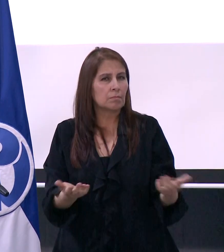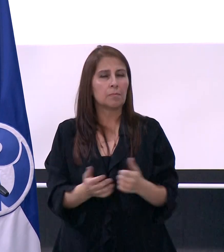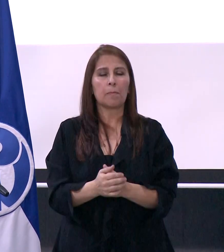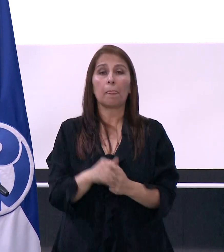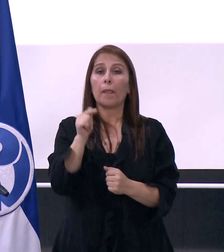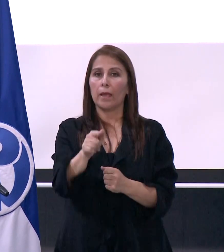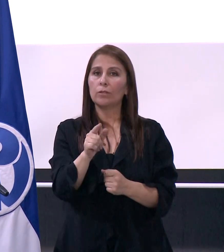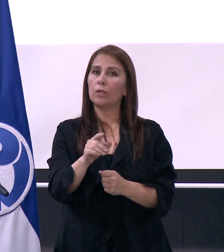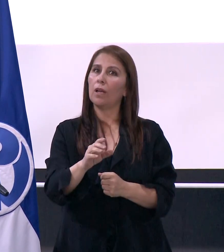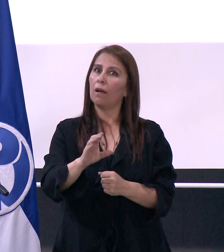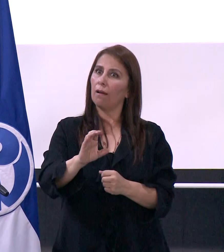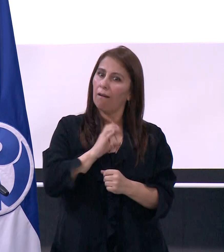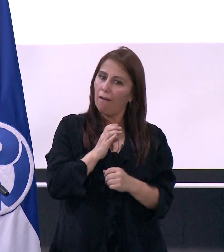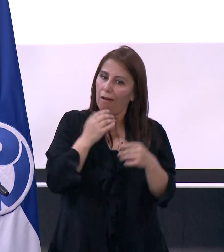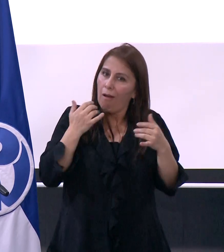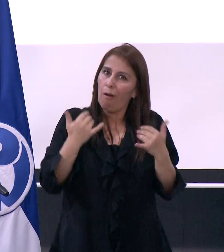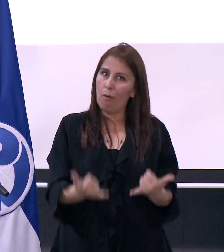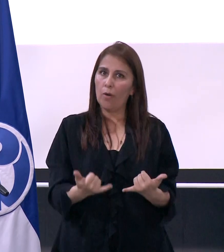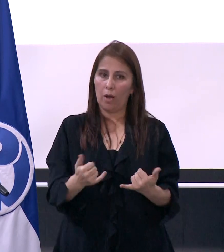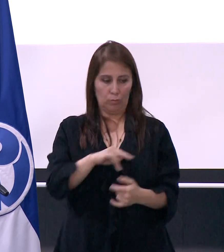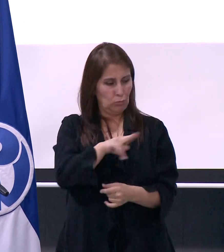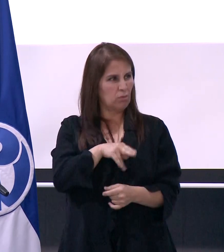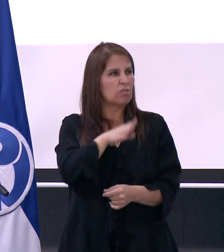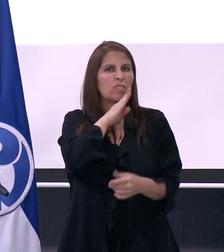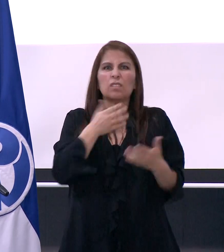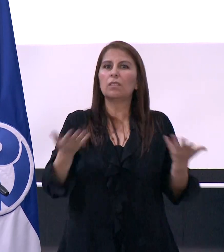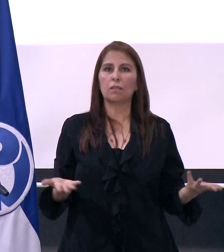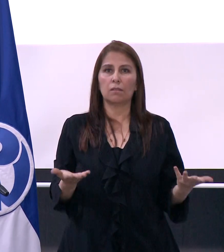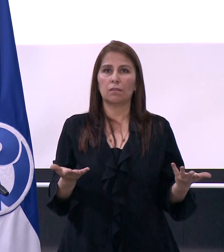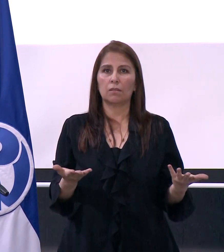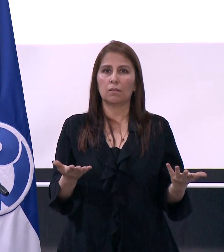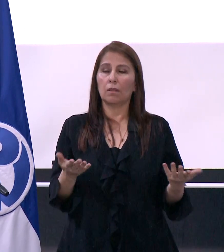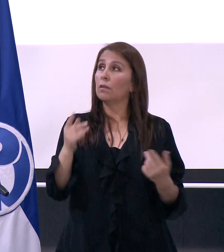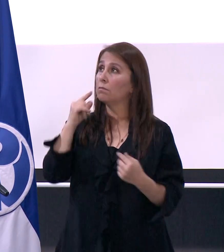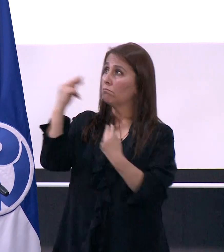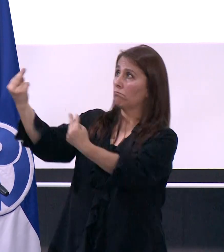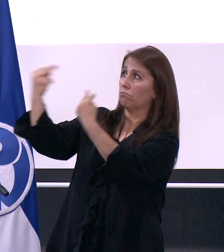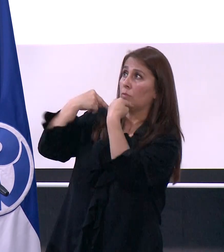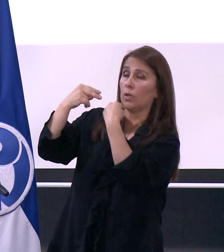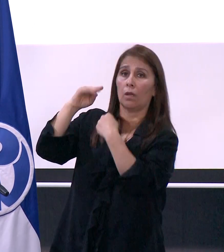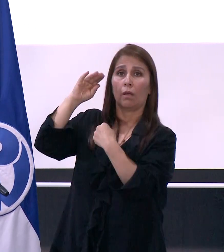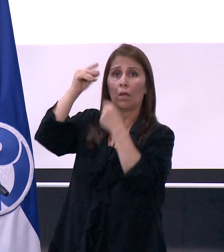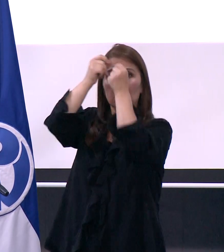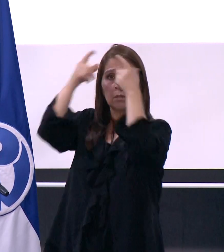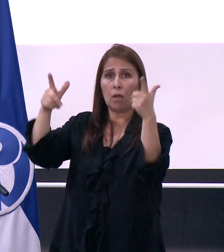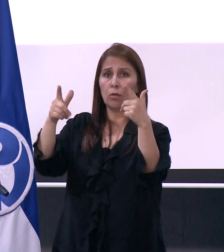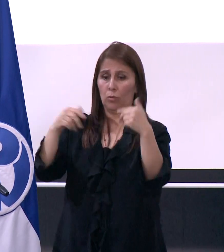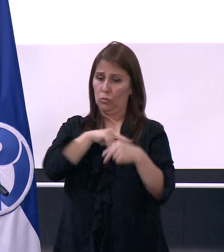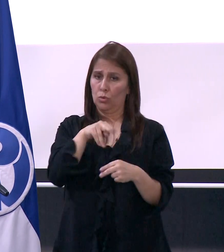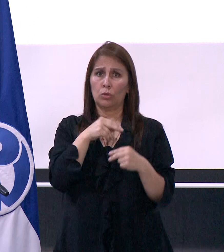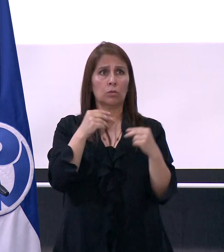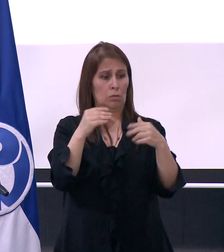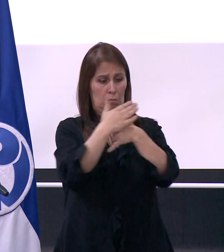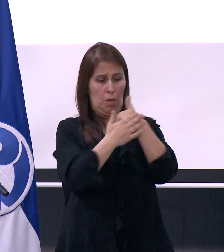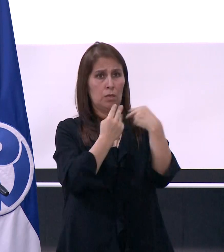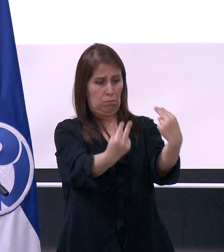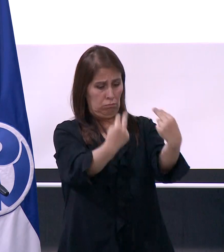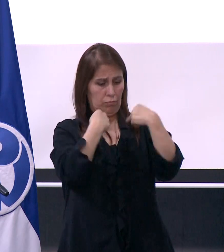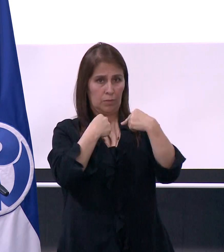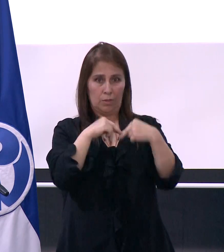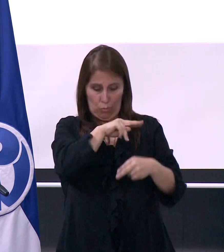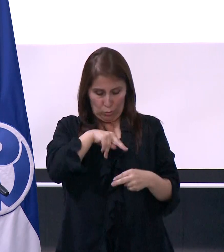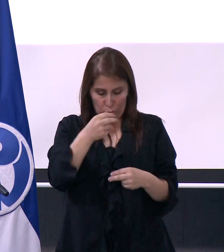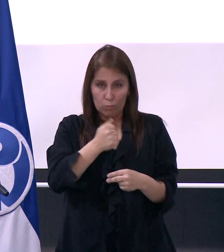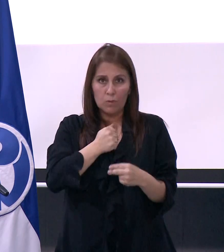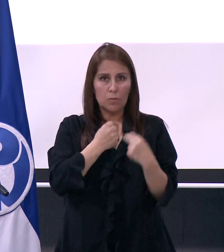caracteriza nuestro presente quienes somos para el estado quienes somos para el país y quiénes somos para nosotros